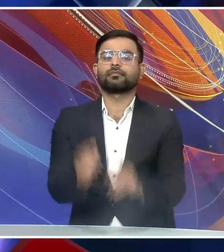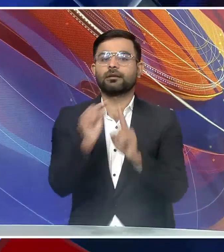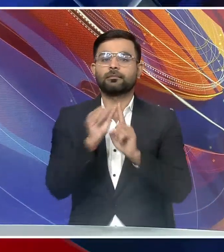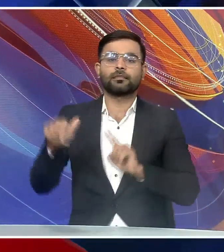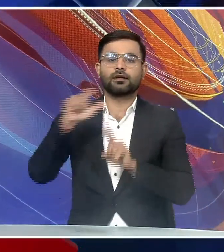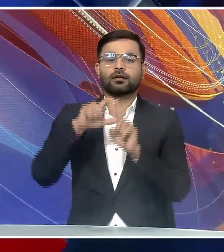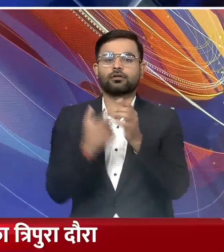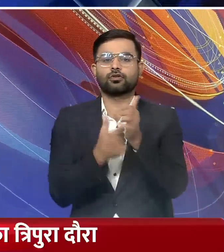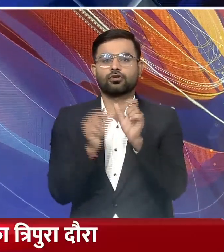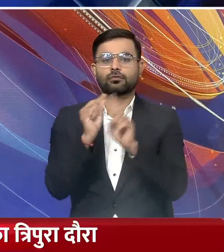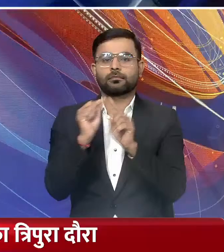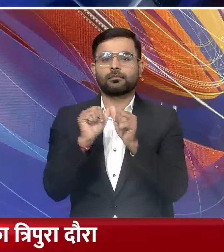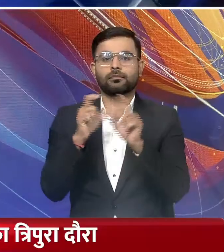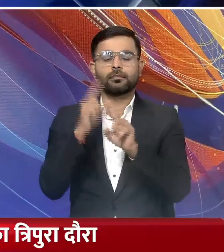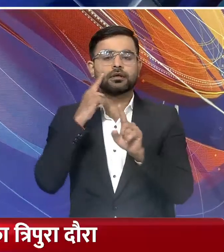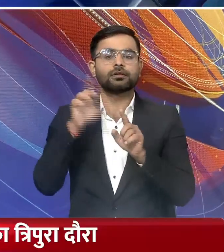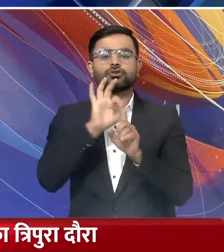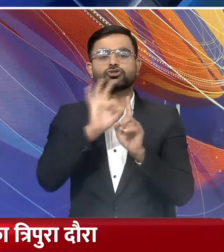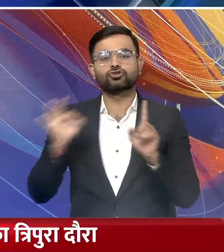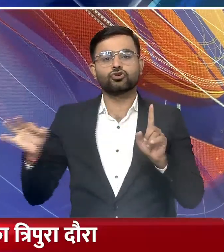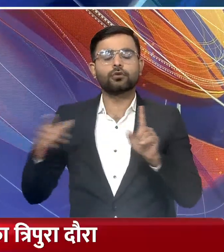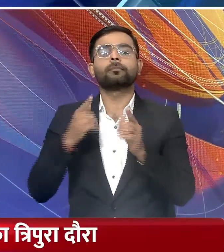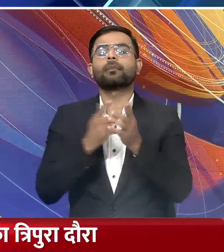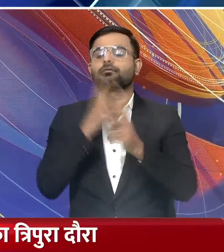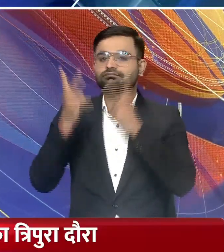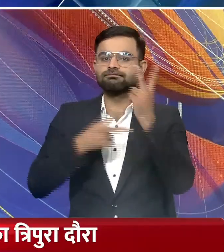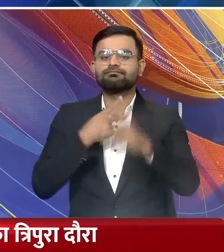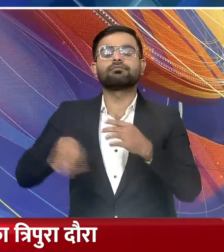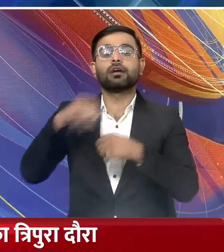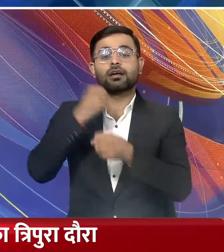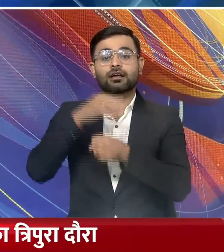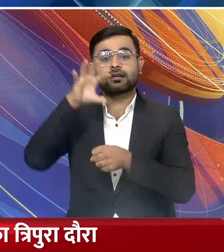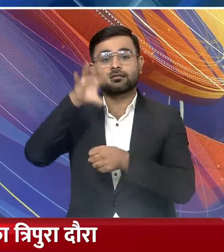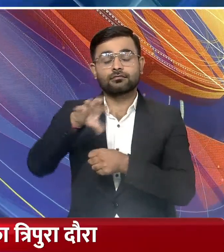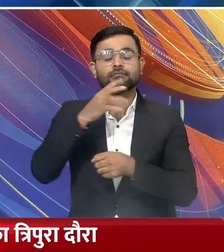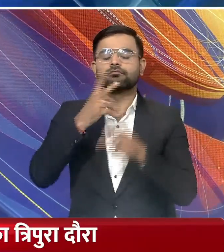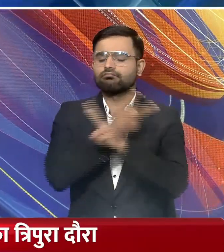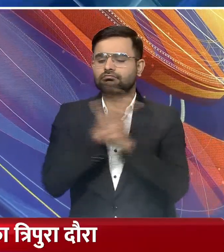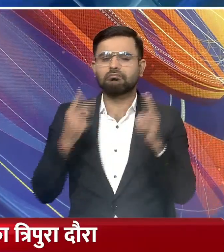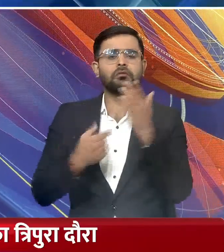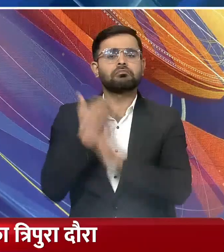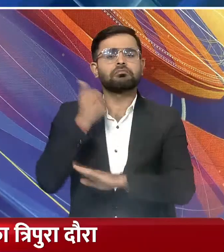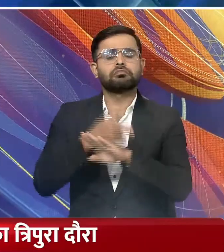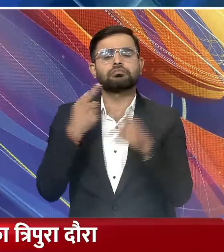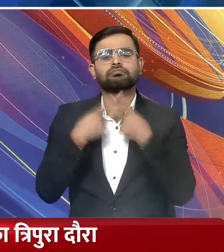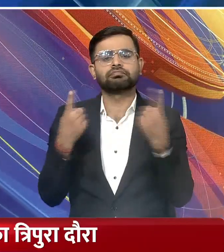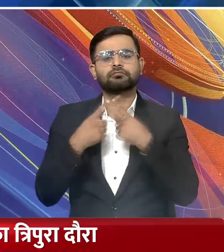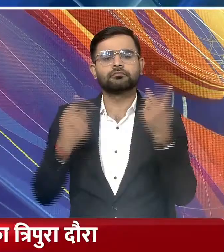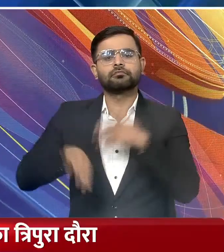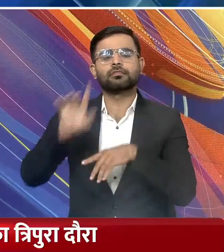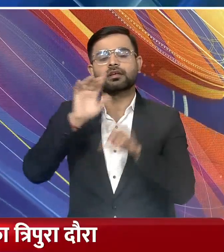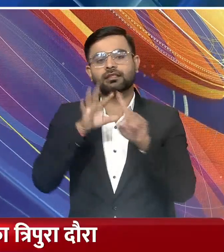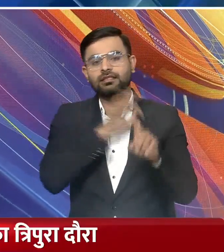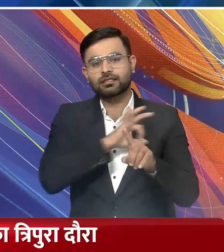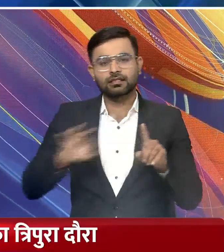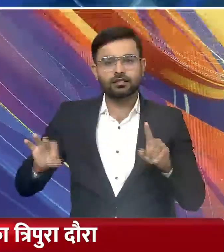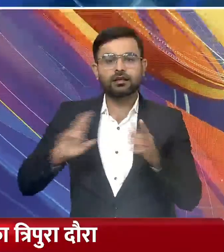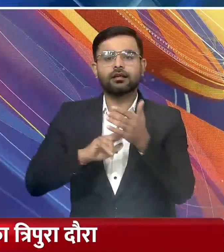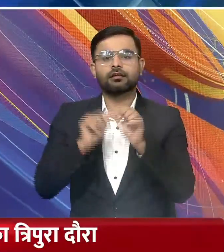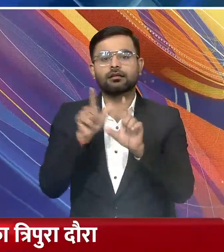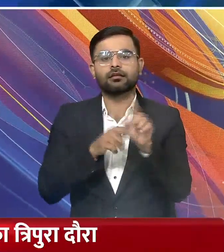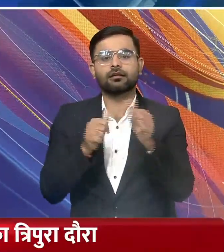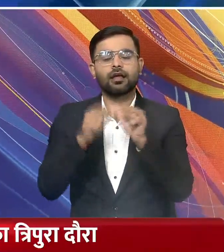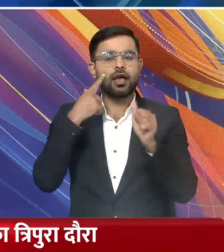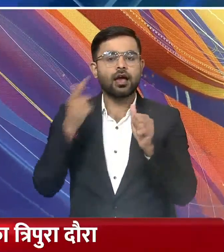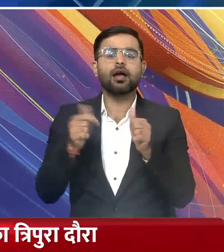राष्ट्रपति द्रौपदी मुर्मू त्रिपुरा दौरे पर, राज्य सरकार की विभिन्न परियोजनाओं का करेंगी शुभारंभ। त्रिपुरा न्यायिक अकादमी का उद्घाटन